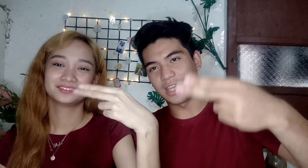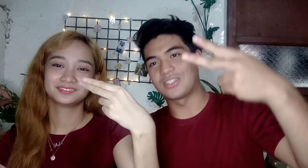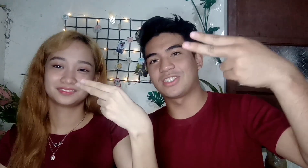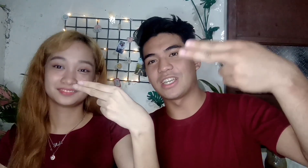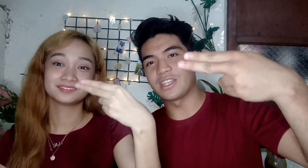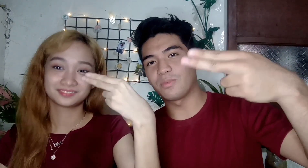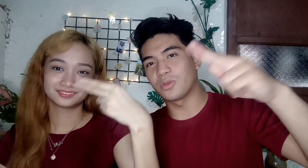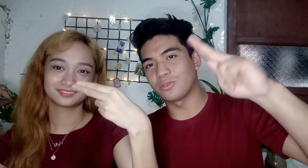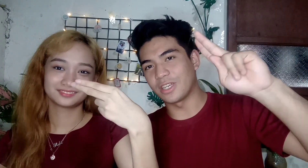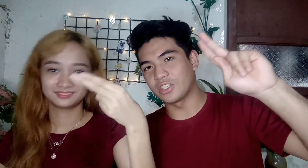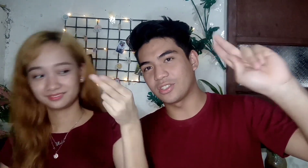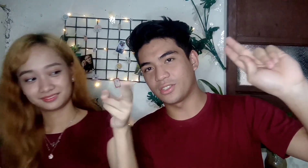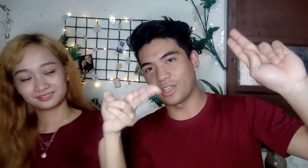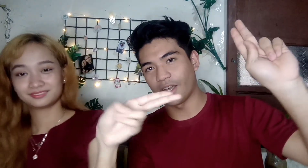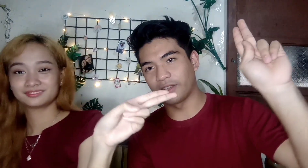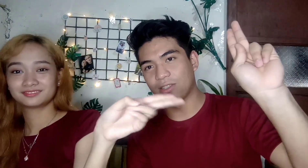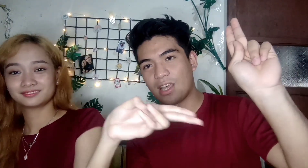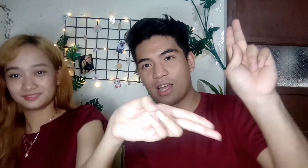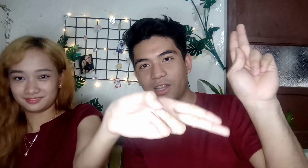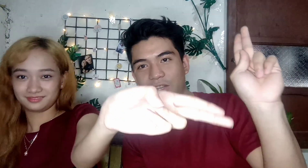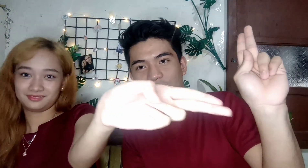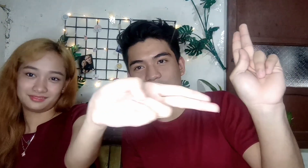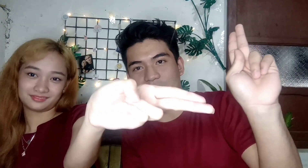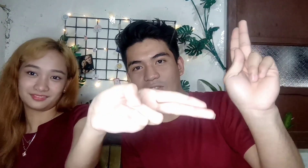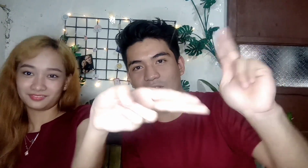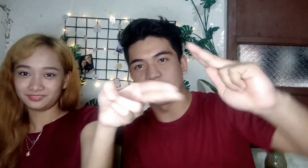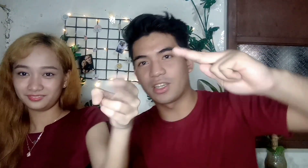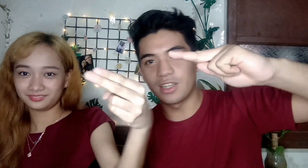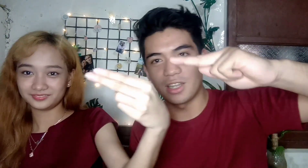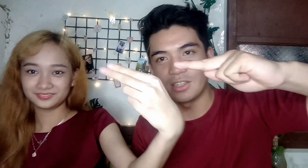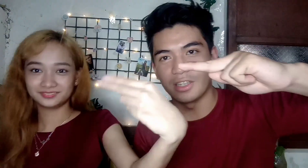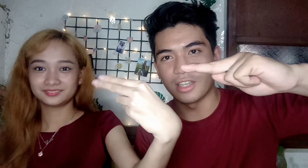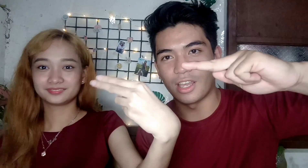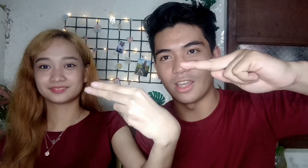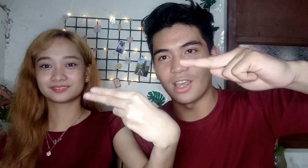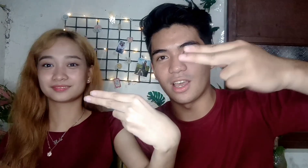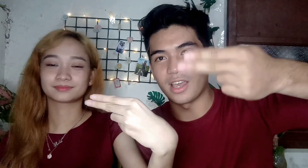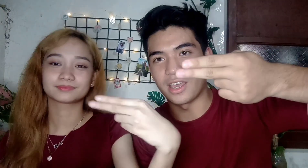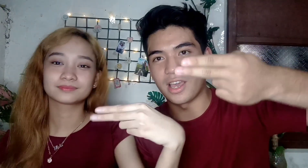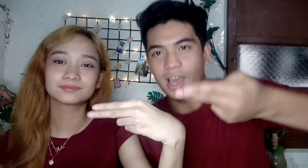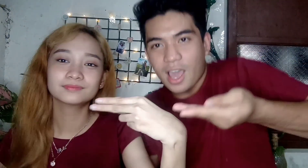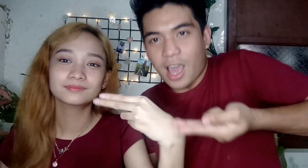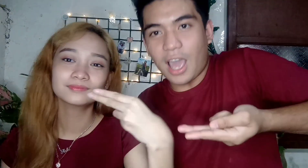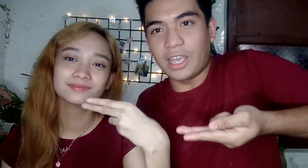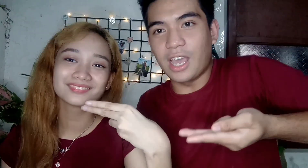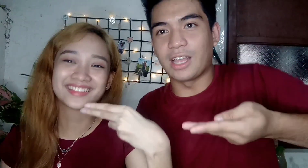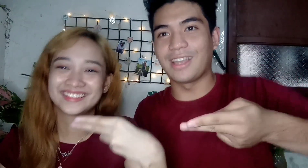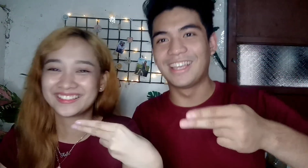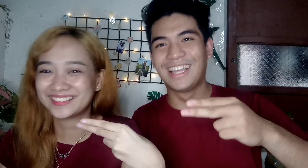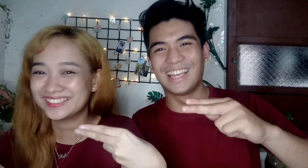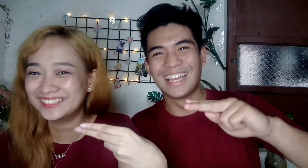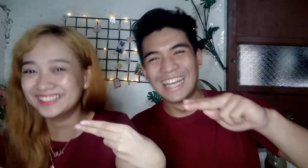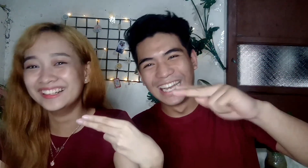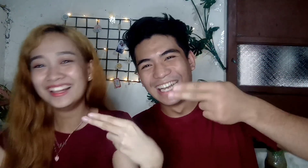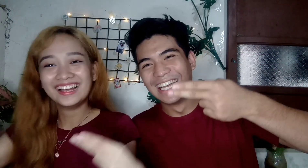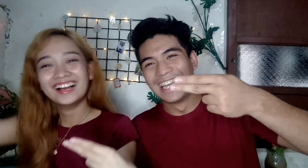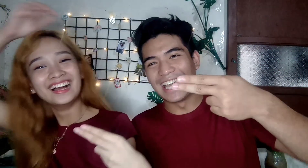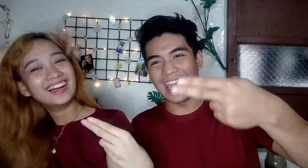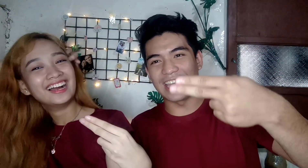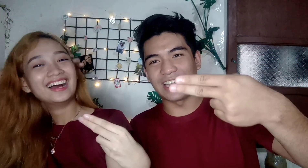H. Ganyan po yung H. Ayan. Sa likod, ganito. Sa gilid, ganyan. Ayan. Ayan,